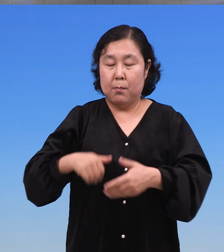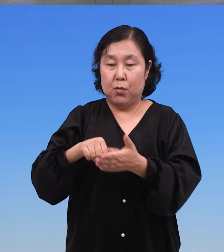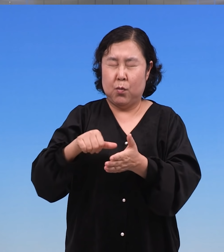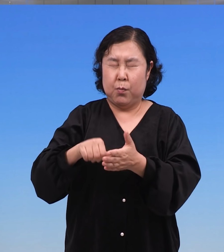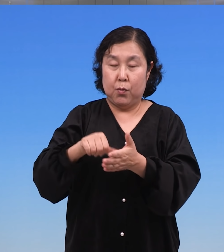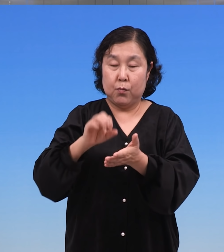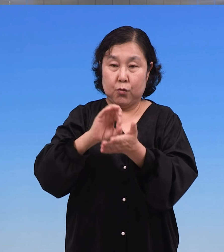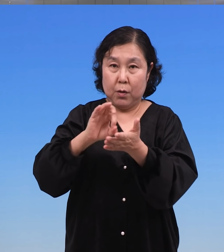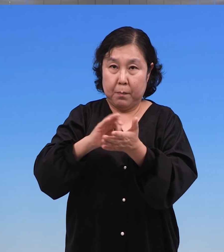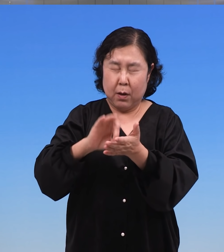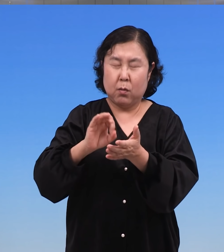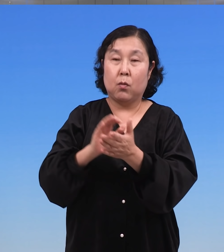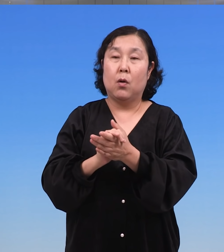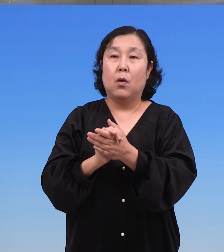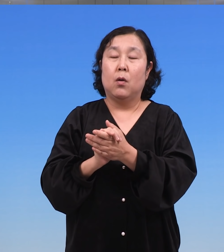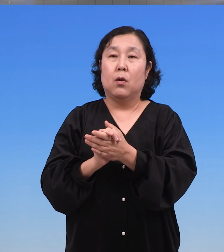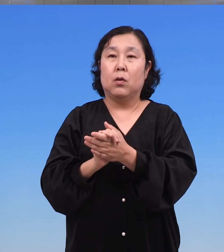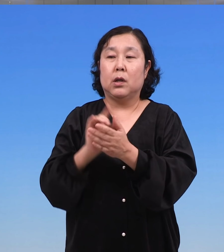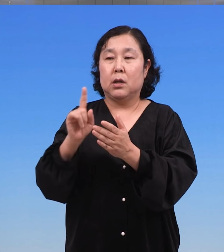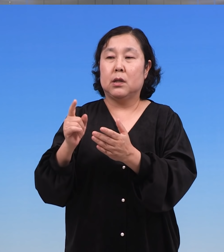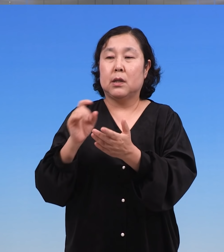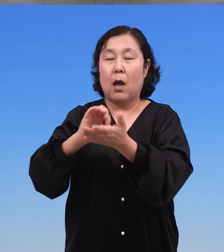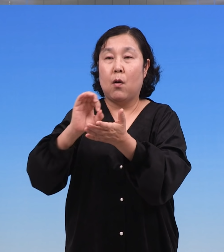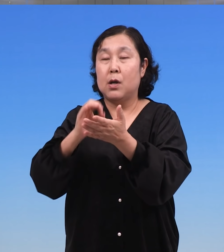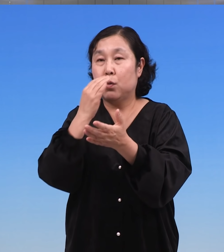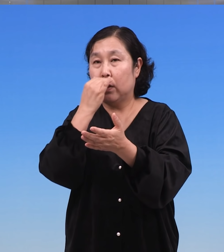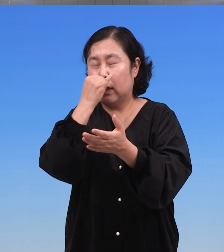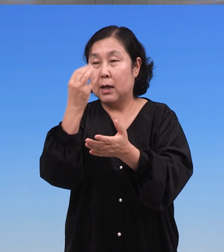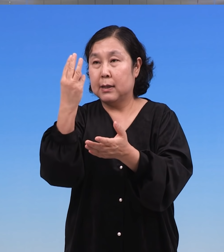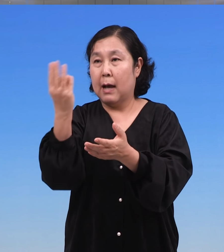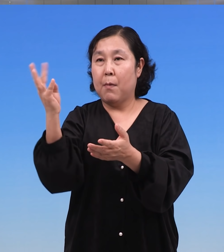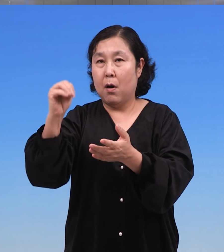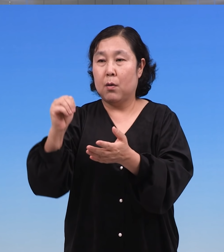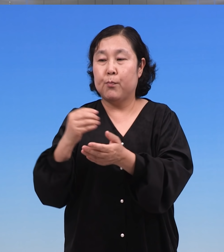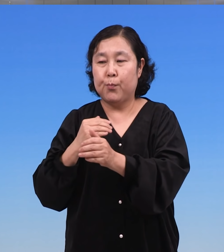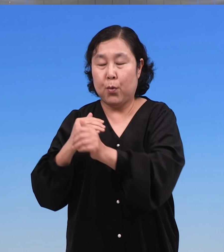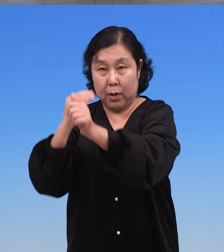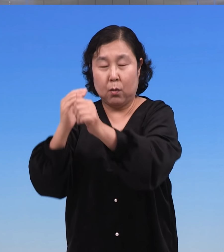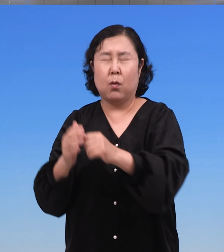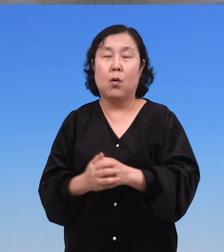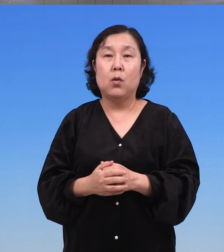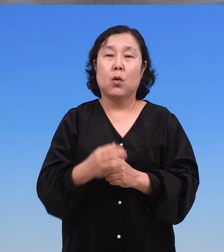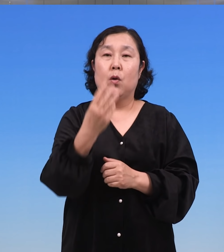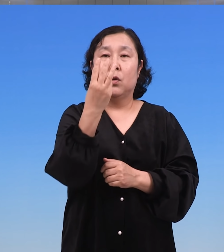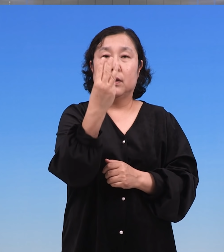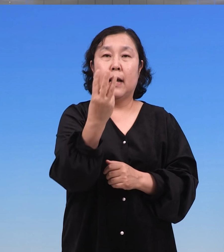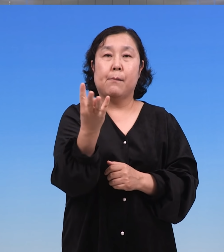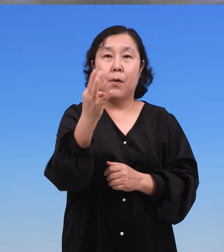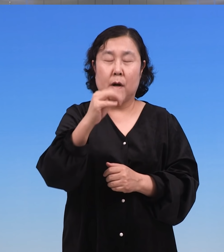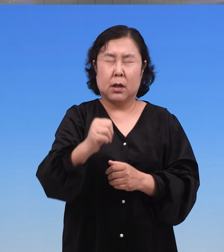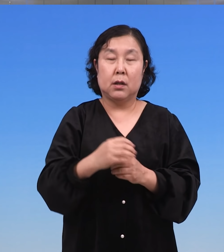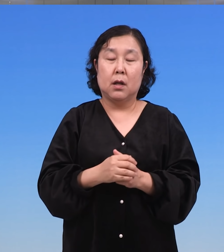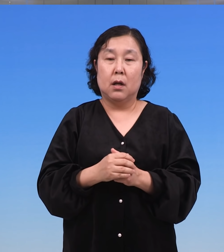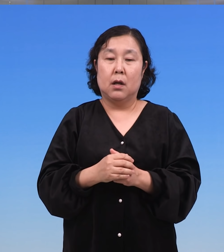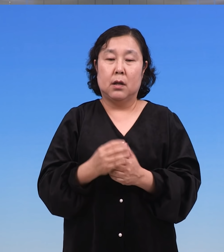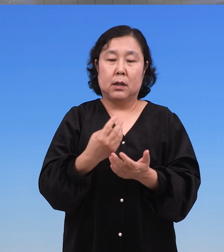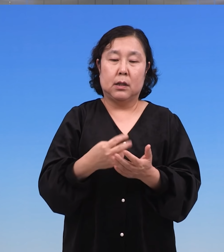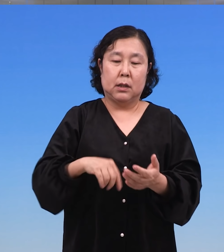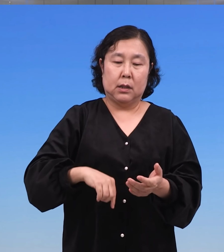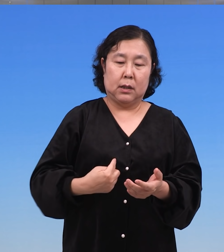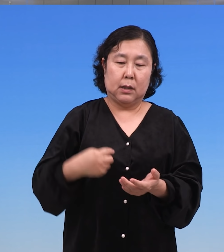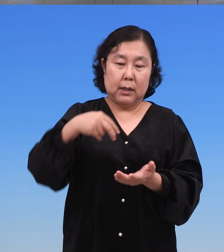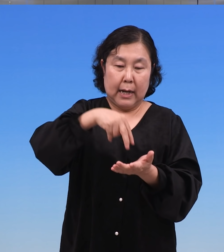물품을 구입하고 이런 일에 쓰일 수 있는 곳으로 이제 이번 주 중으로 3억 원을 보내고요. 그리고 또 3억 원은 미자립